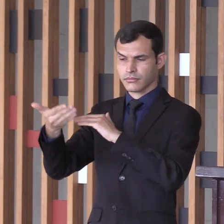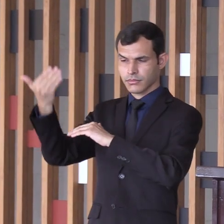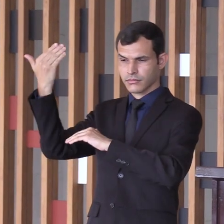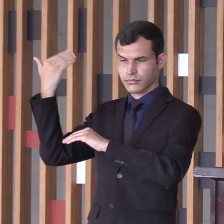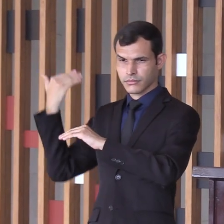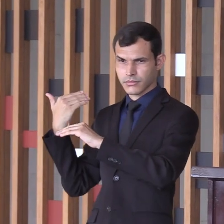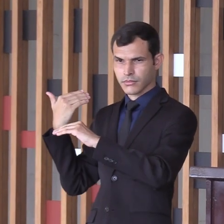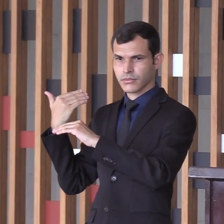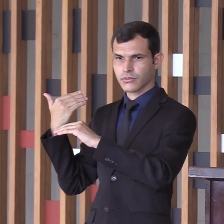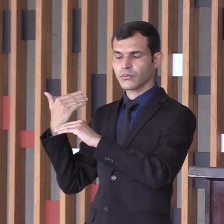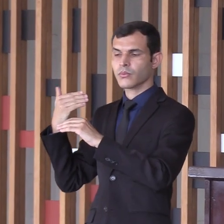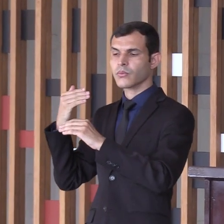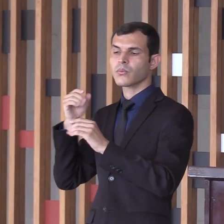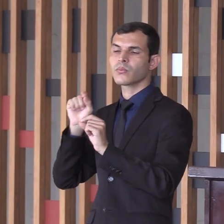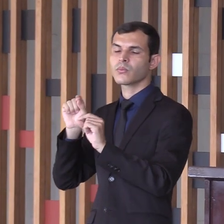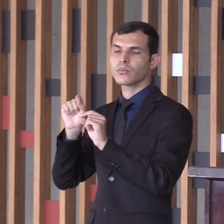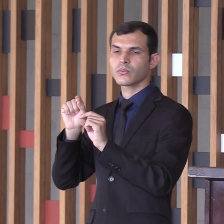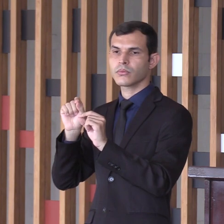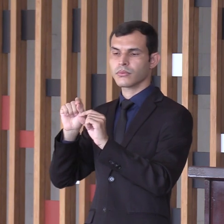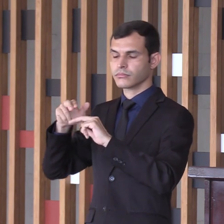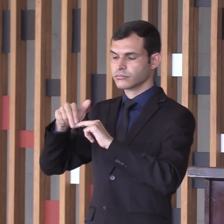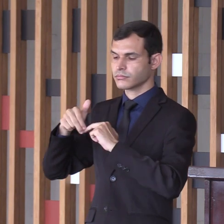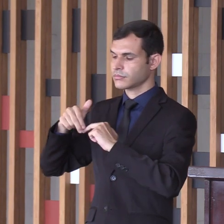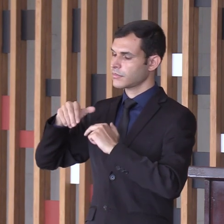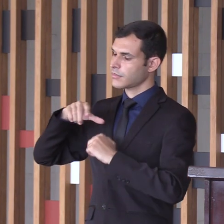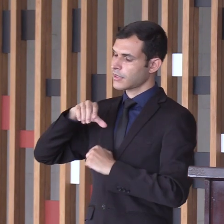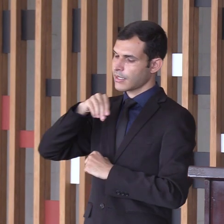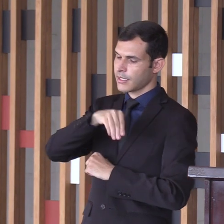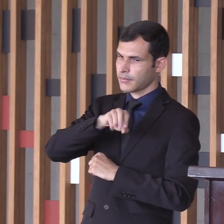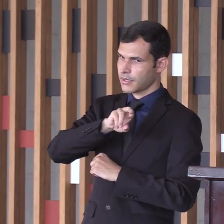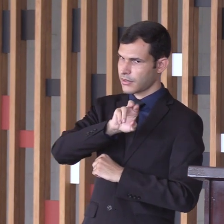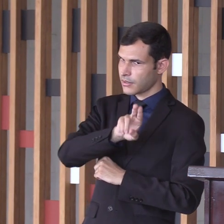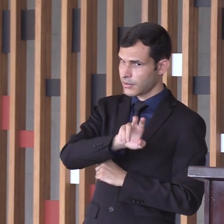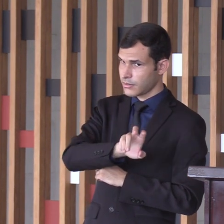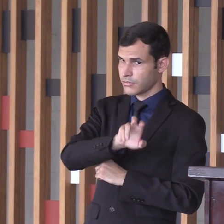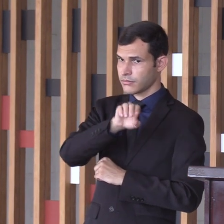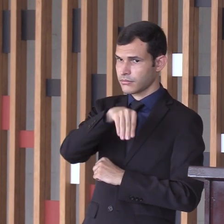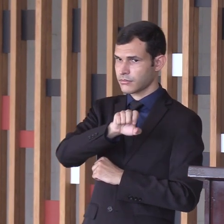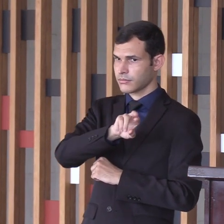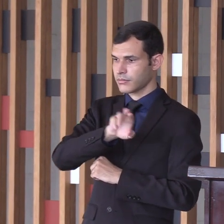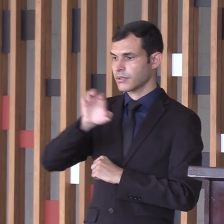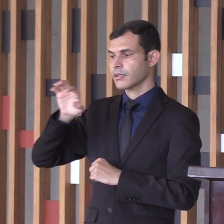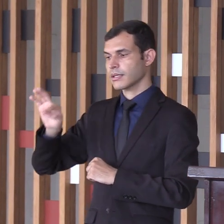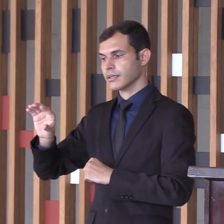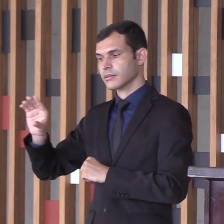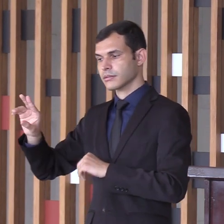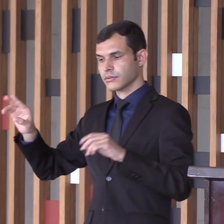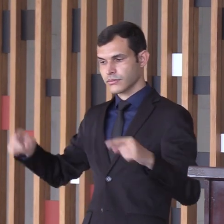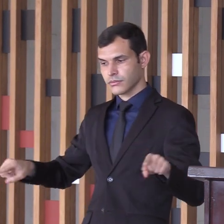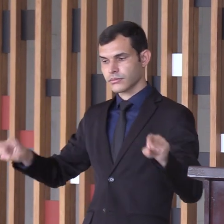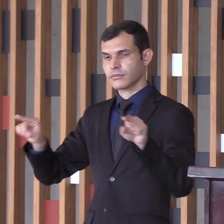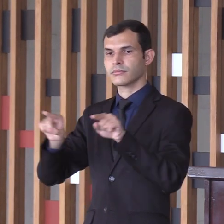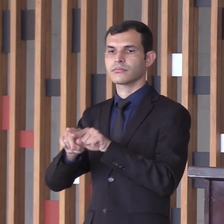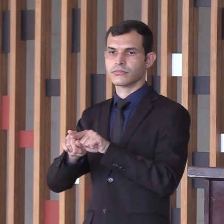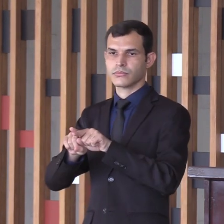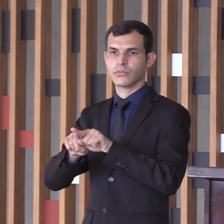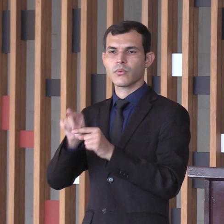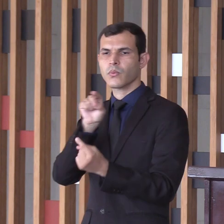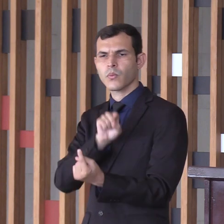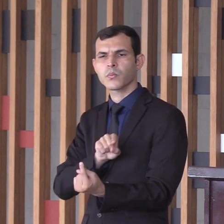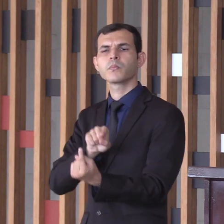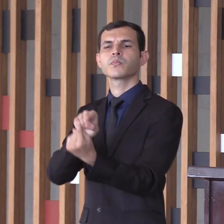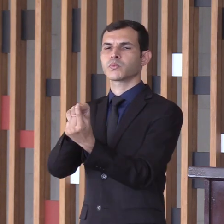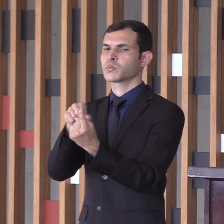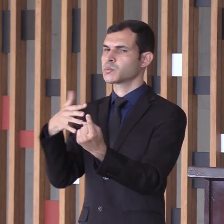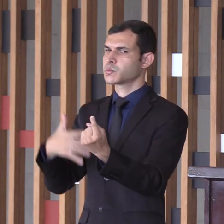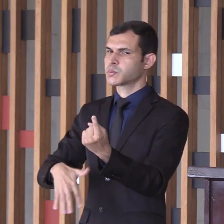esforço de coordenação entre o MRE e o TCU. O mandato que o país assumirá na organização prevê metas ambiciosas